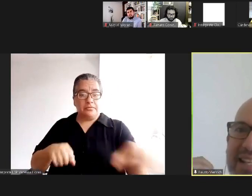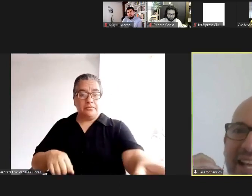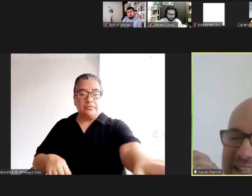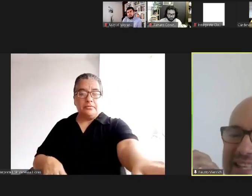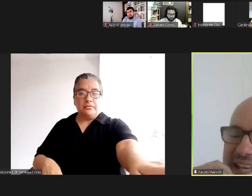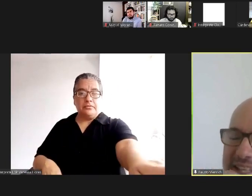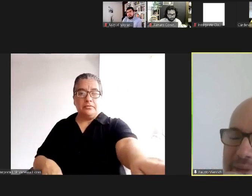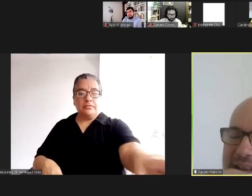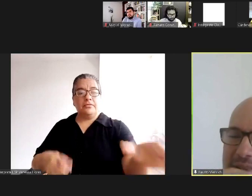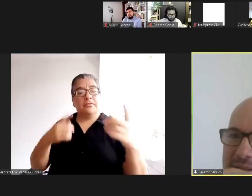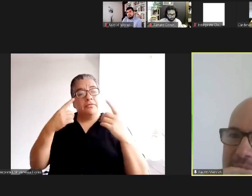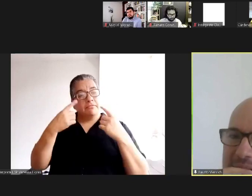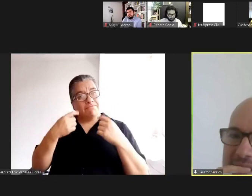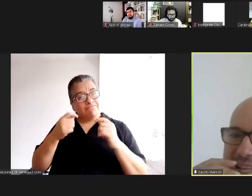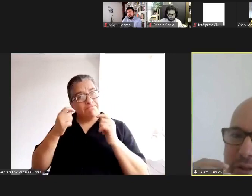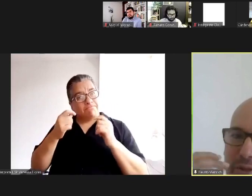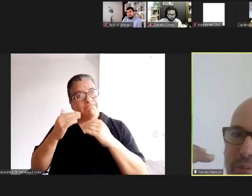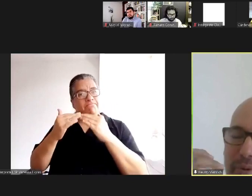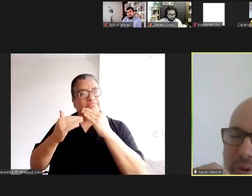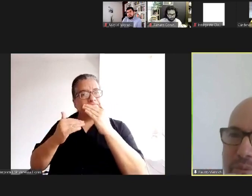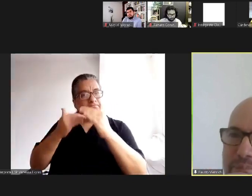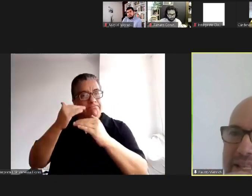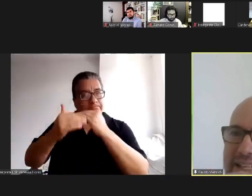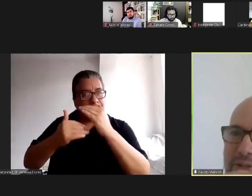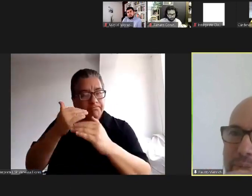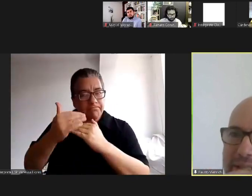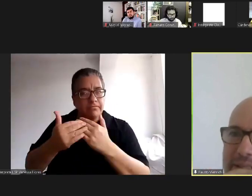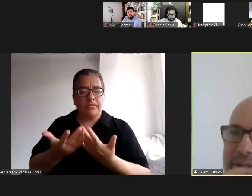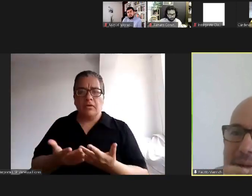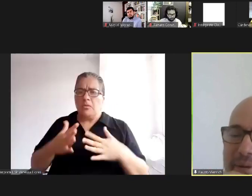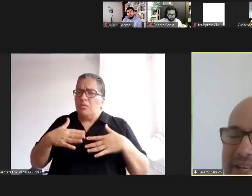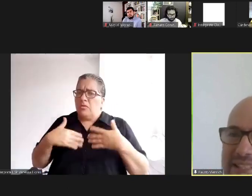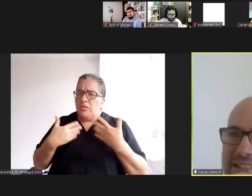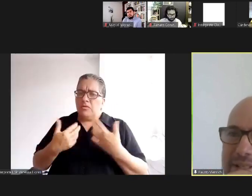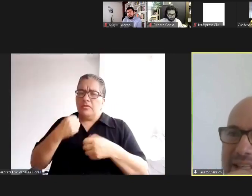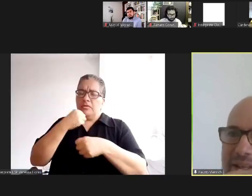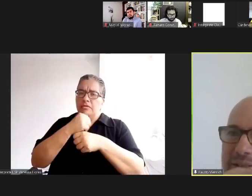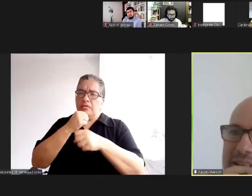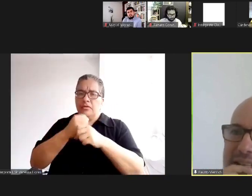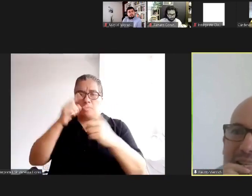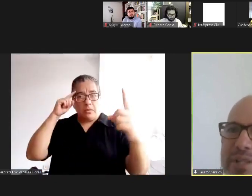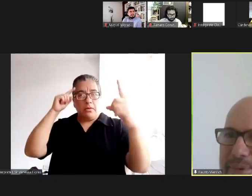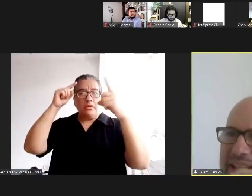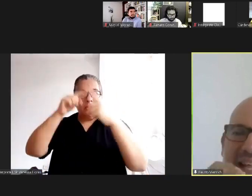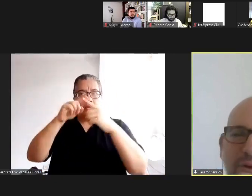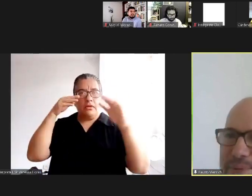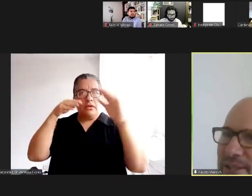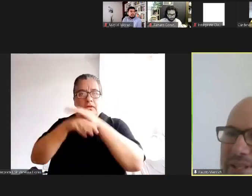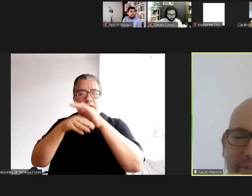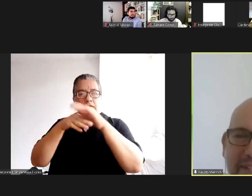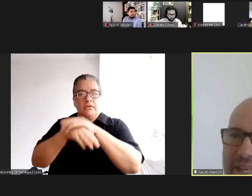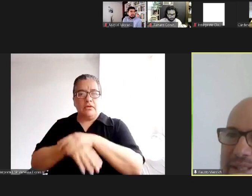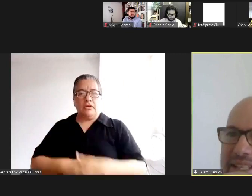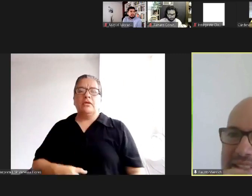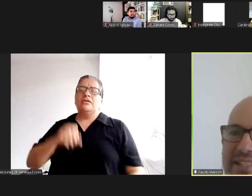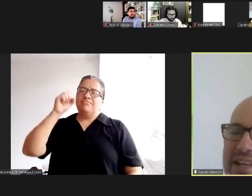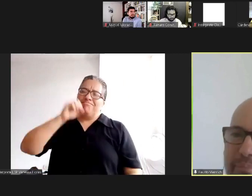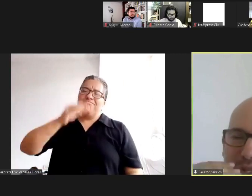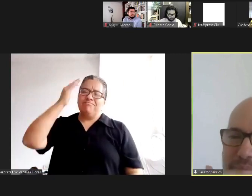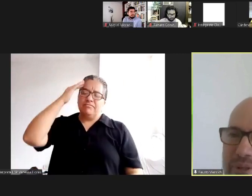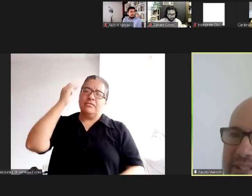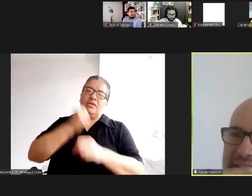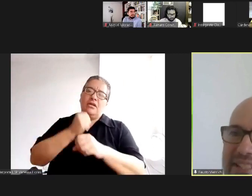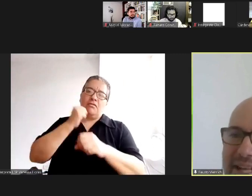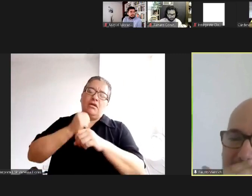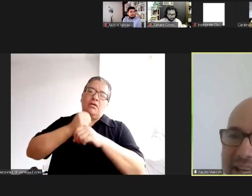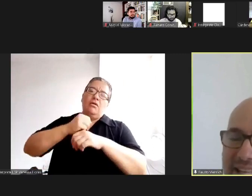tratar día a día de ver la manera en que nosotros podemos cumplir estos objetivos de la plena accesibilidad, ¿no? ¿Es una meta a largo plazo? Definitivamente que sí, pero